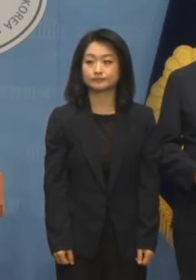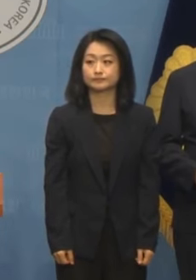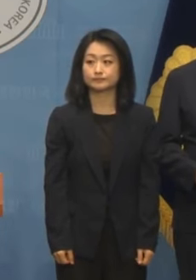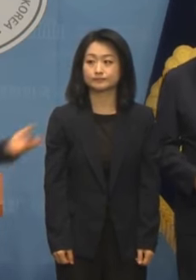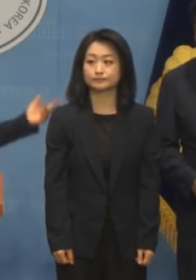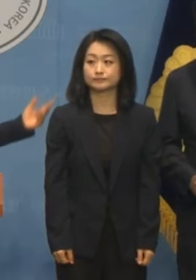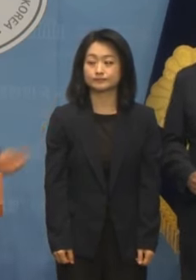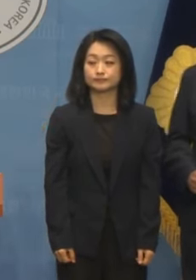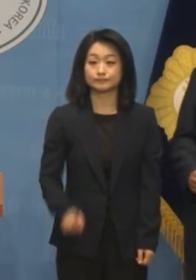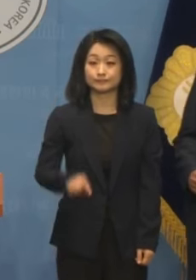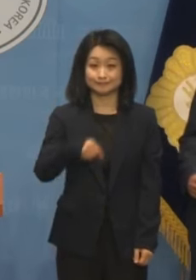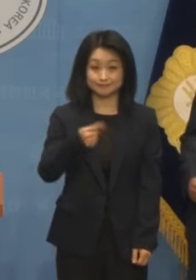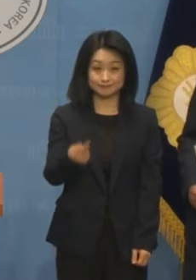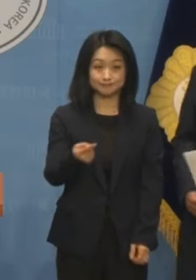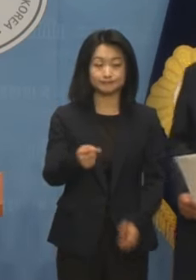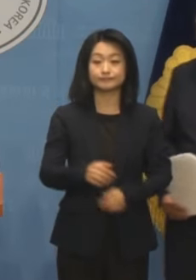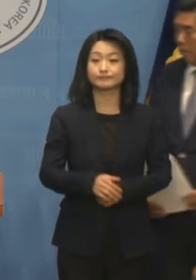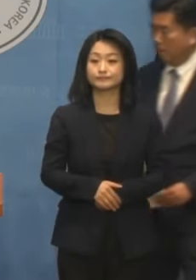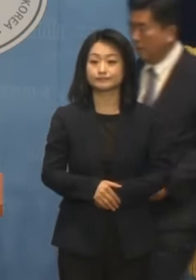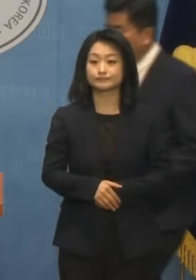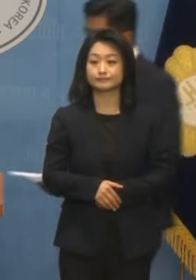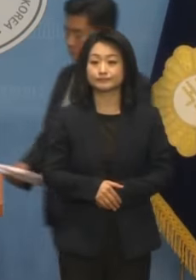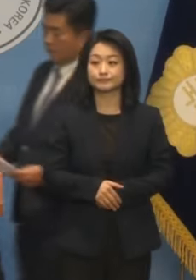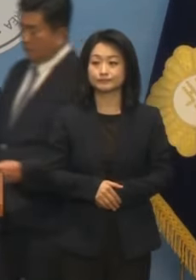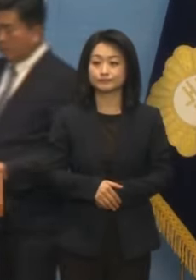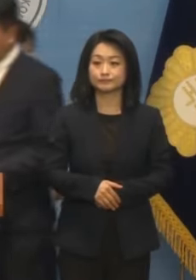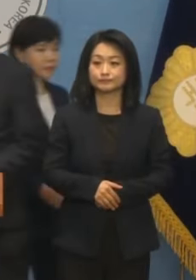네, 다음은